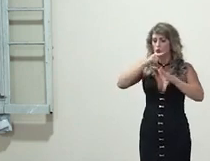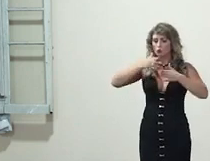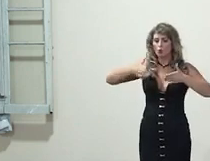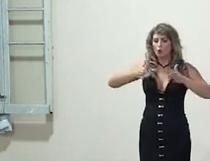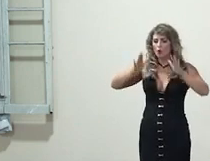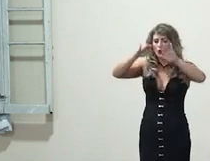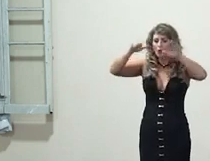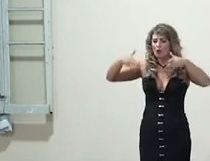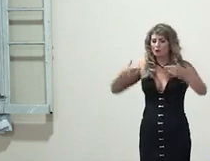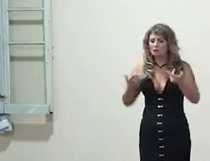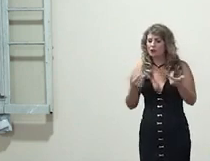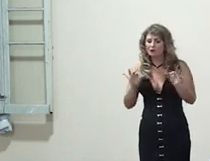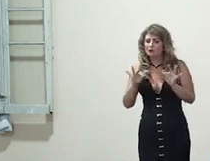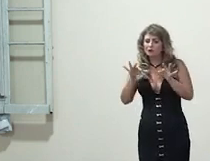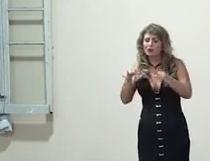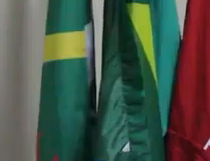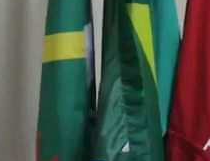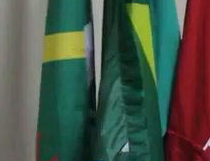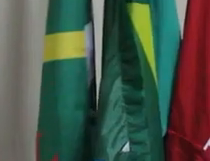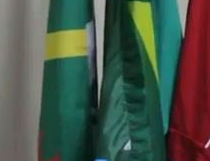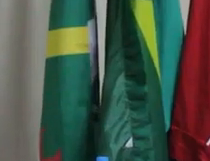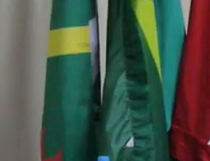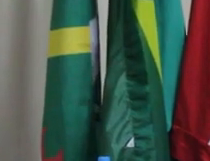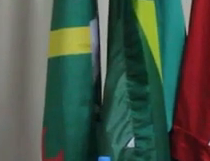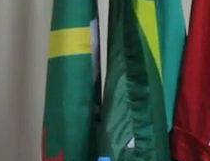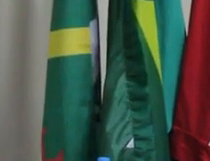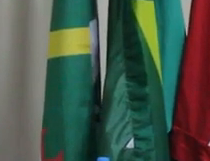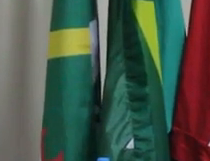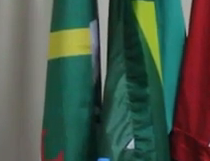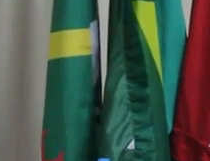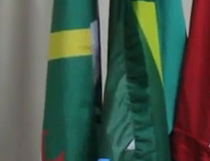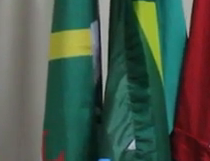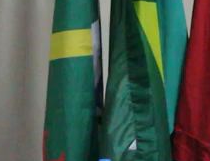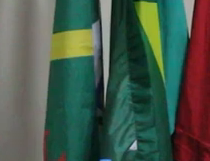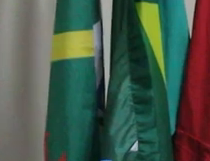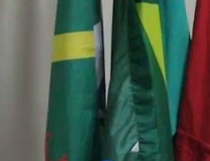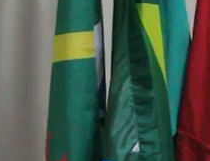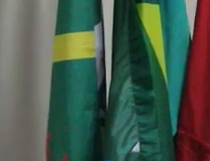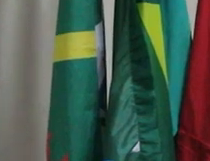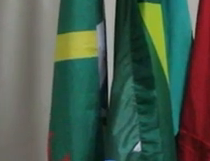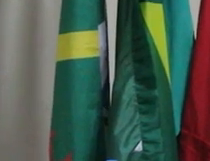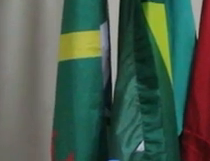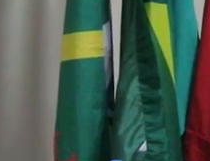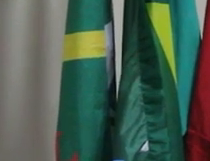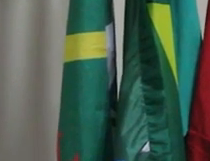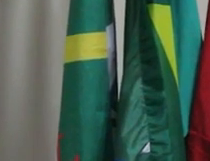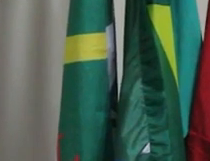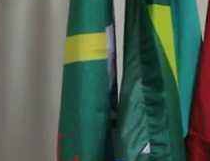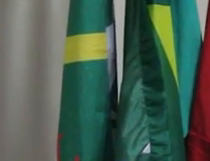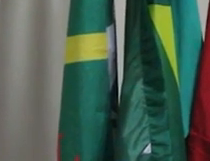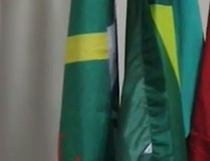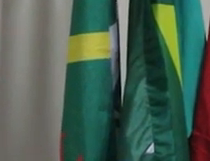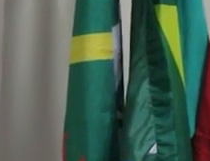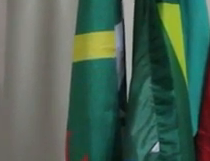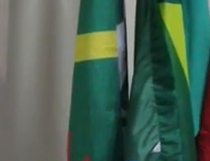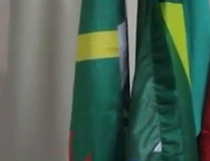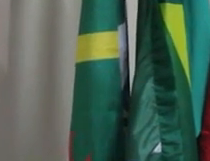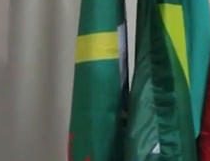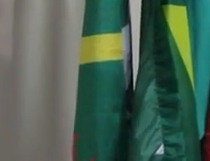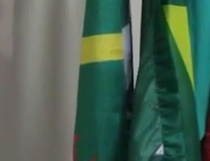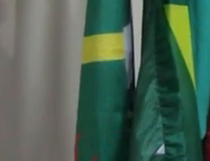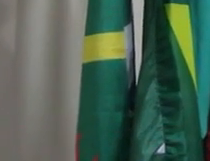está terminado aquilo, né? Então a gente cobra e não tem resposta. Então o que está faltando? Como é que se torna efetivo para falar assim,